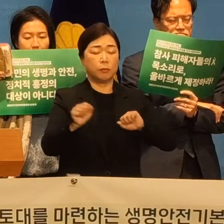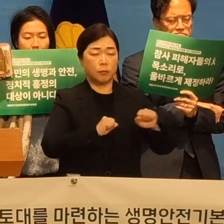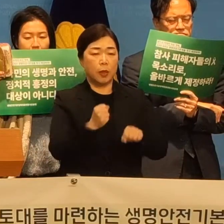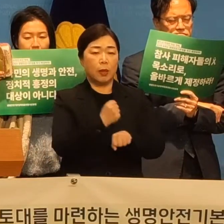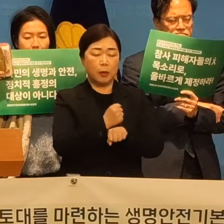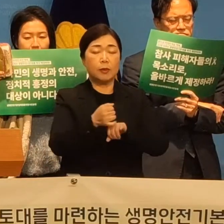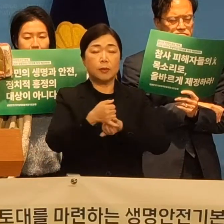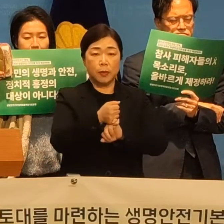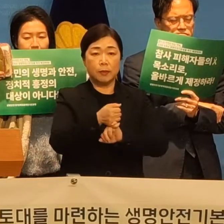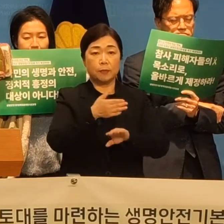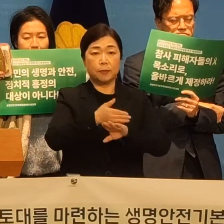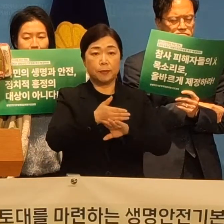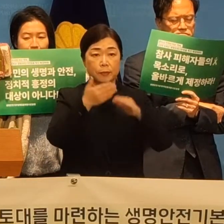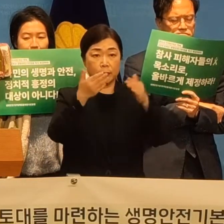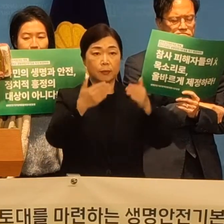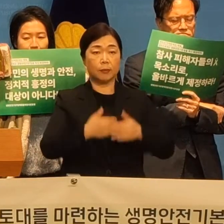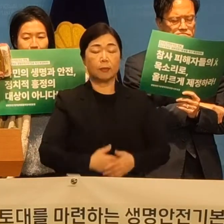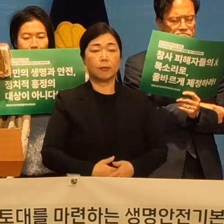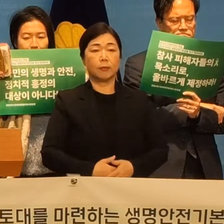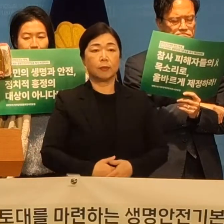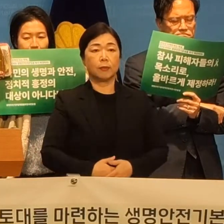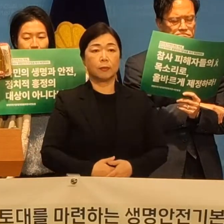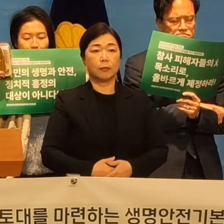나가겠습니다. 감사합니다.